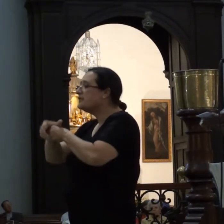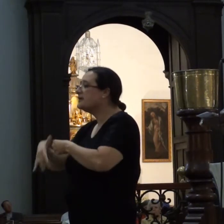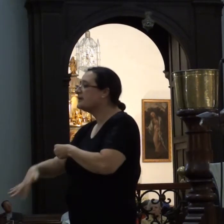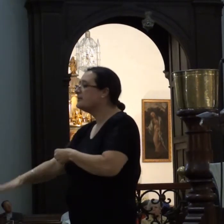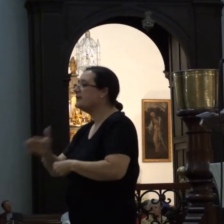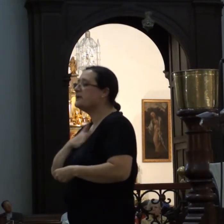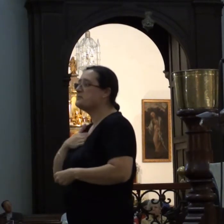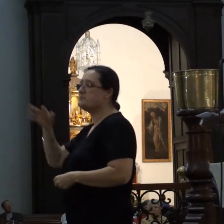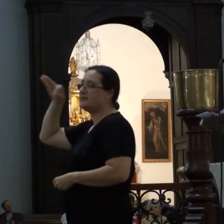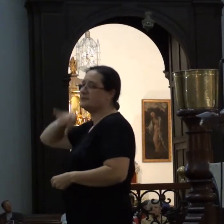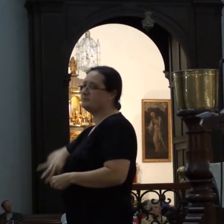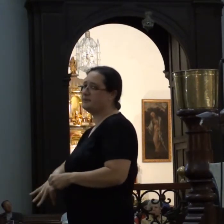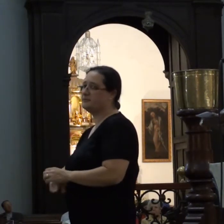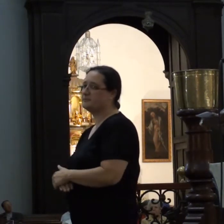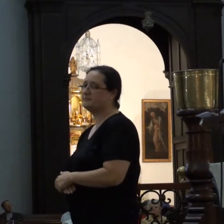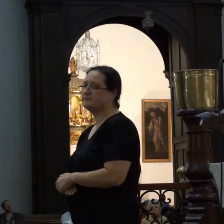mi espíritu